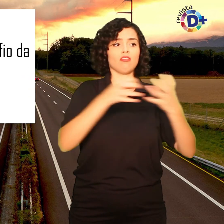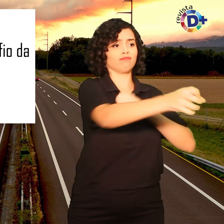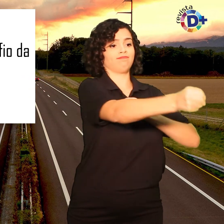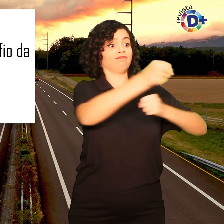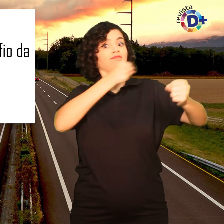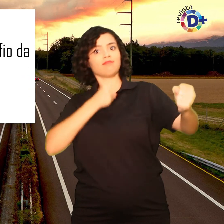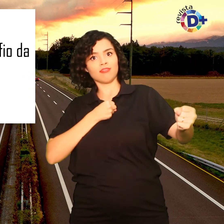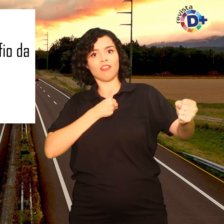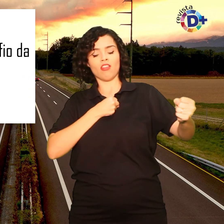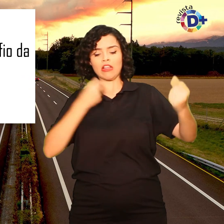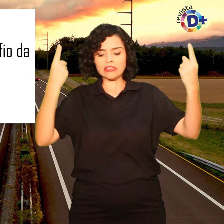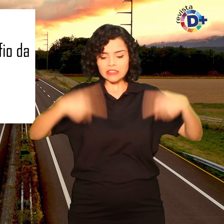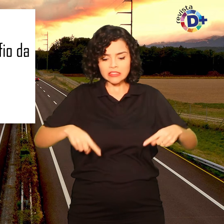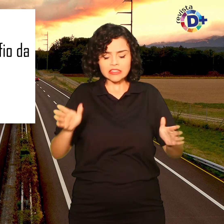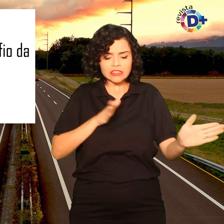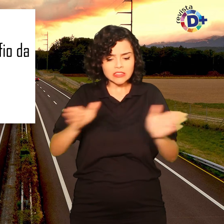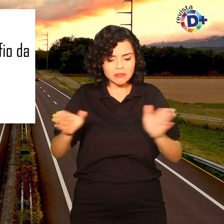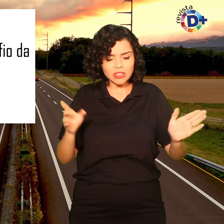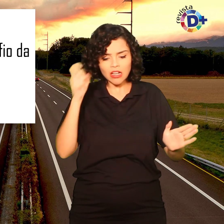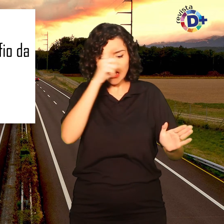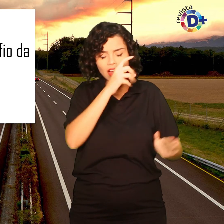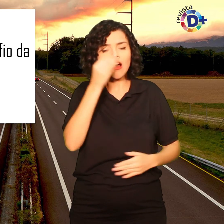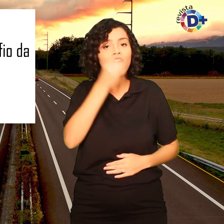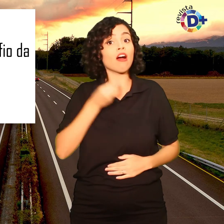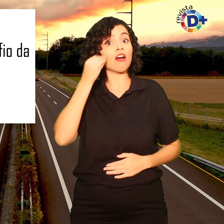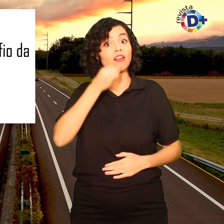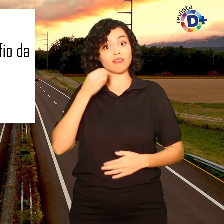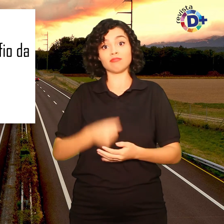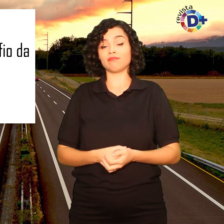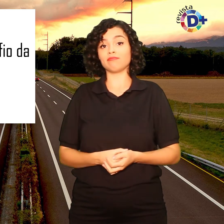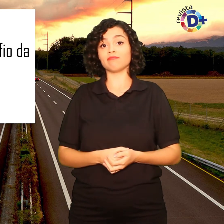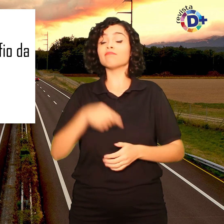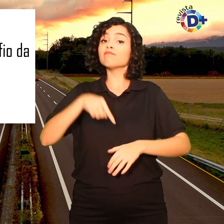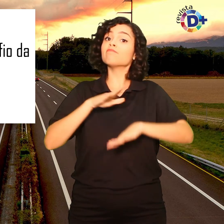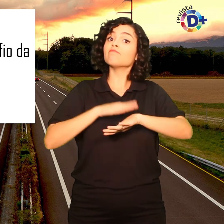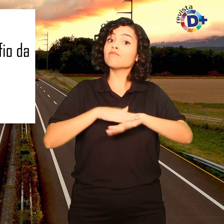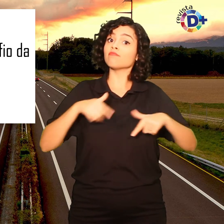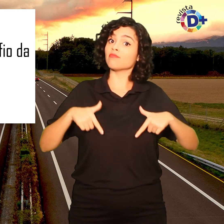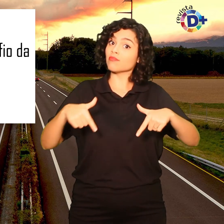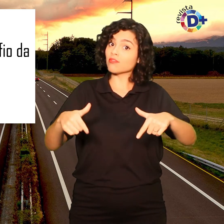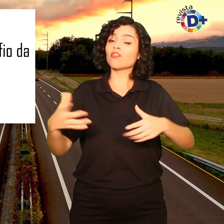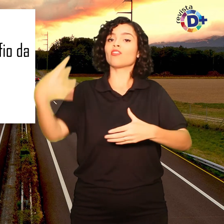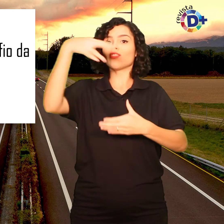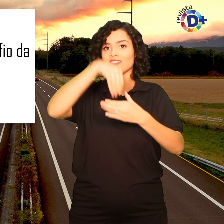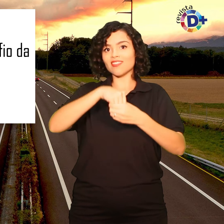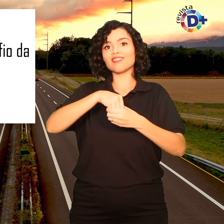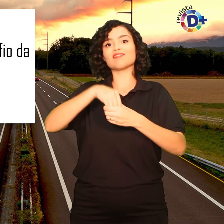papéis desafio da acessibilidade a iniciativa faz parte das atividades do maio